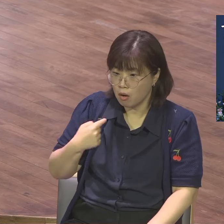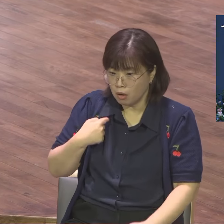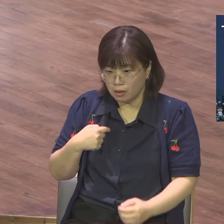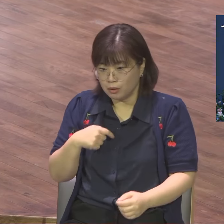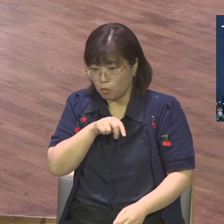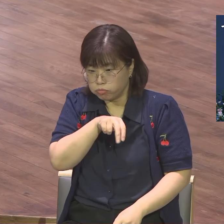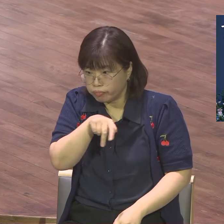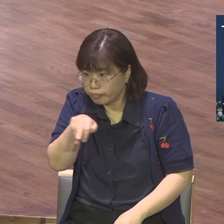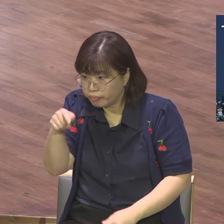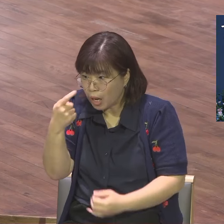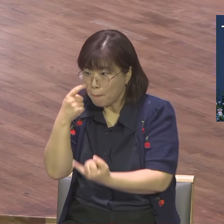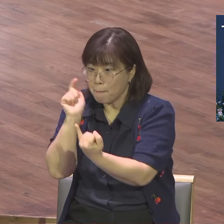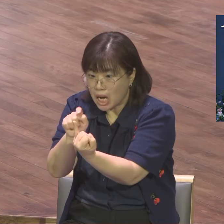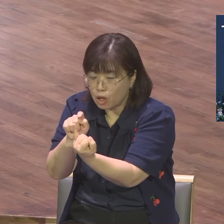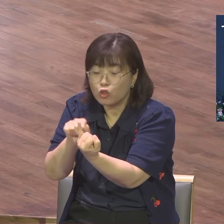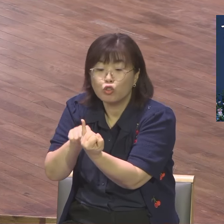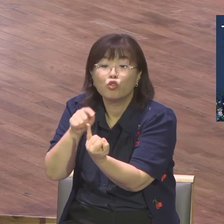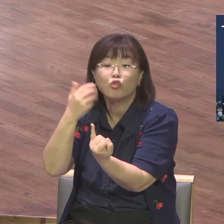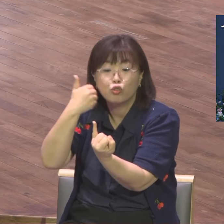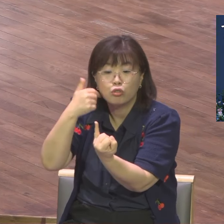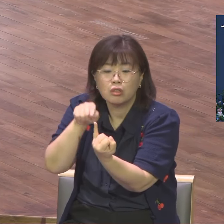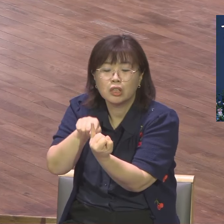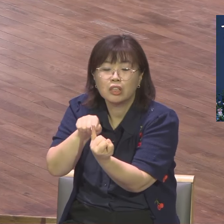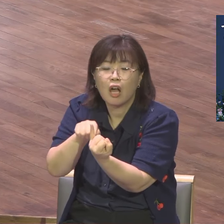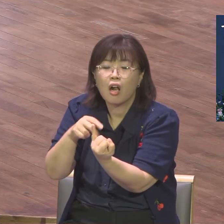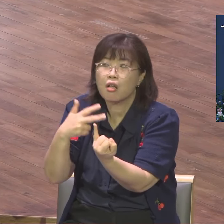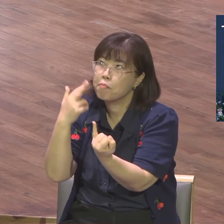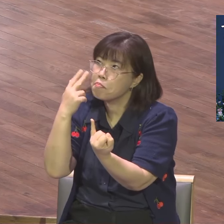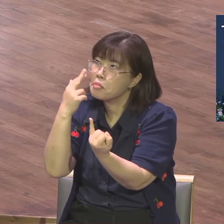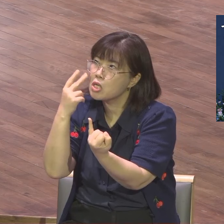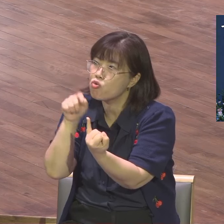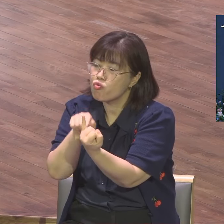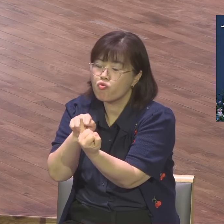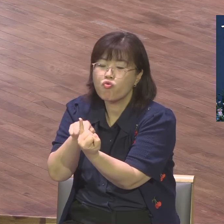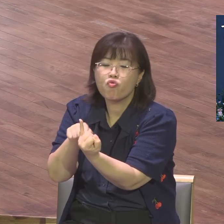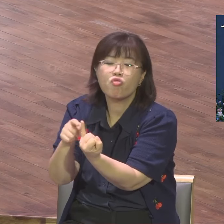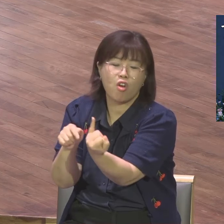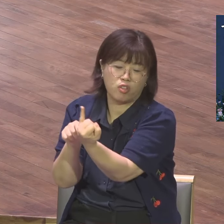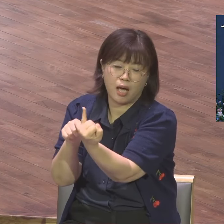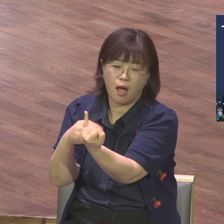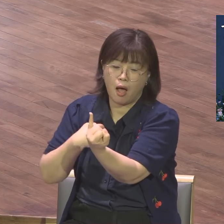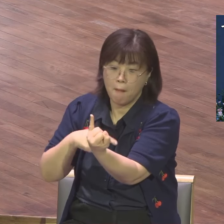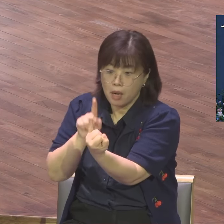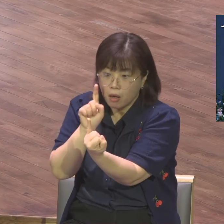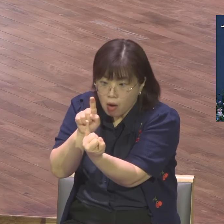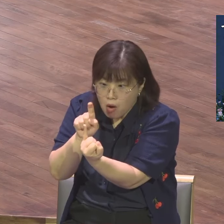왕실과 당시의 국교였다는 성공회가 절대로 반대했어요.